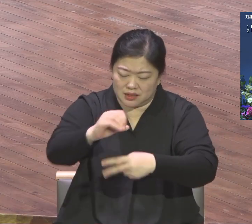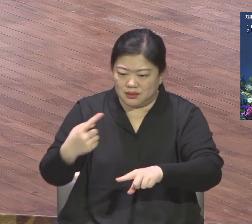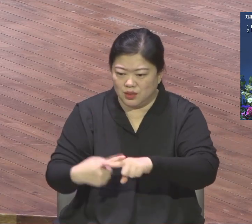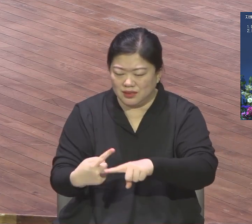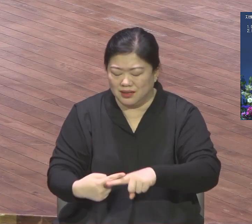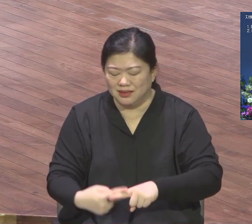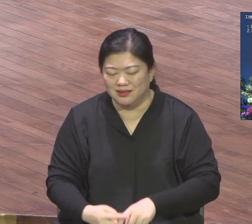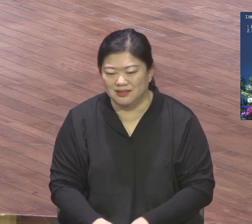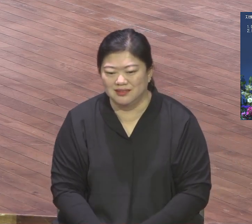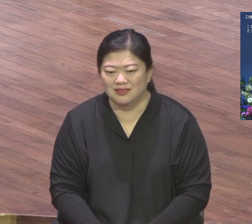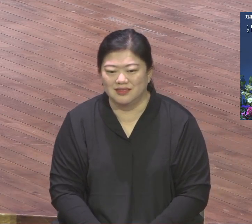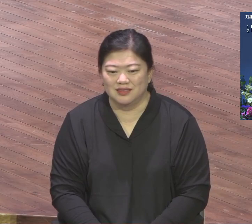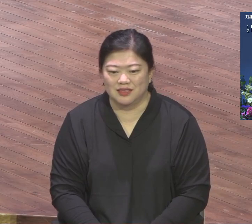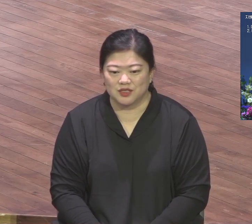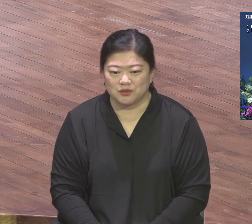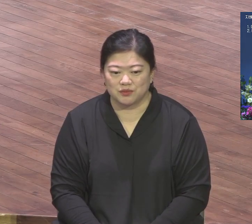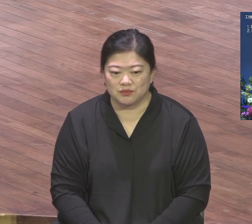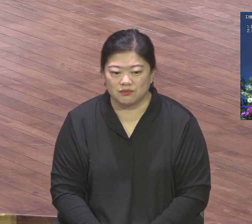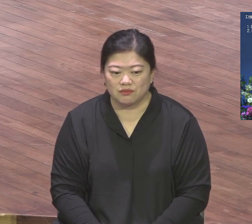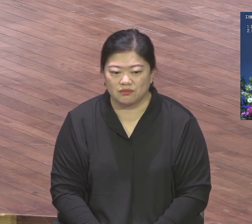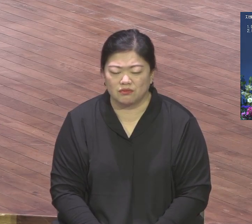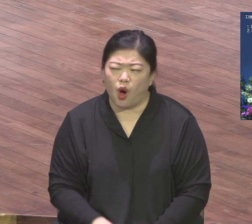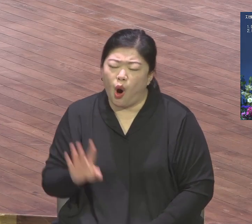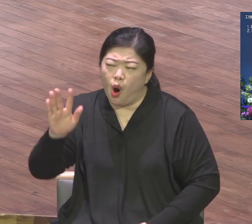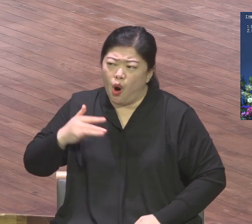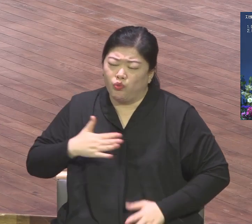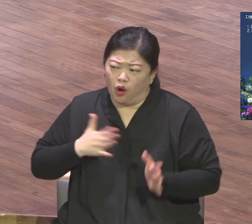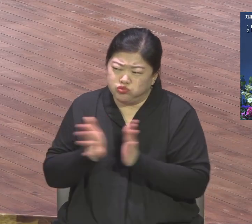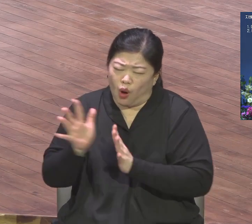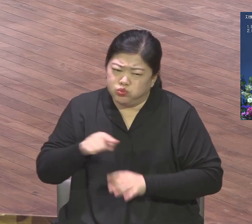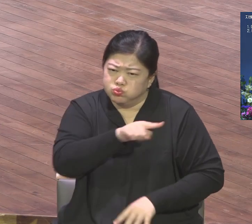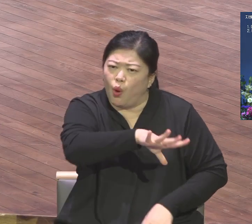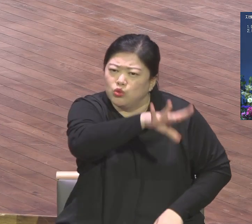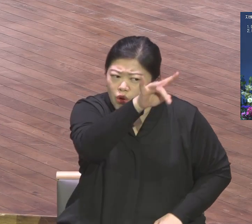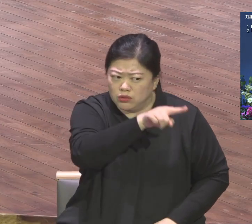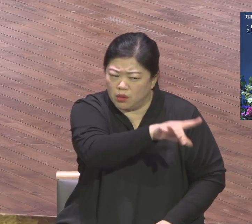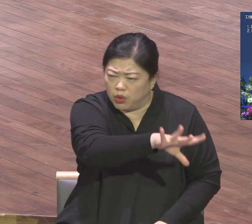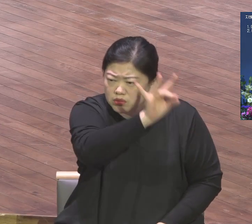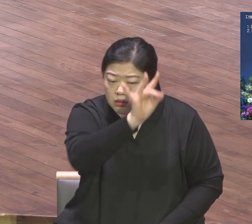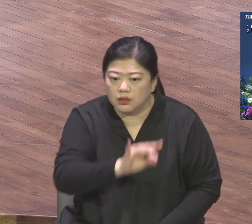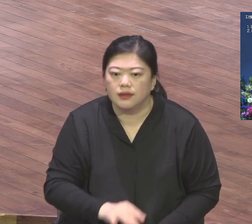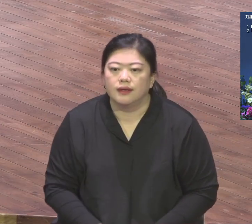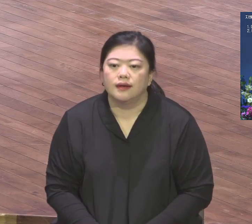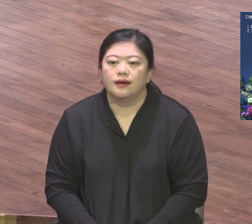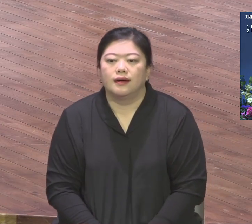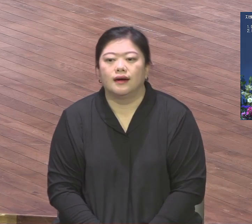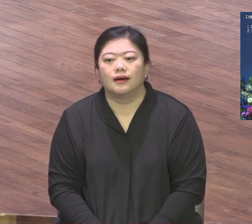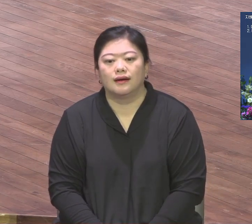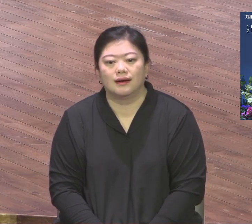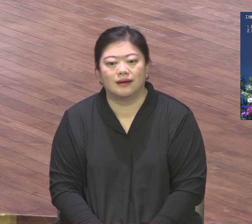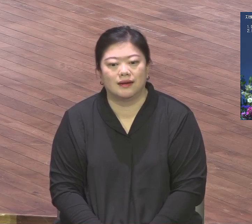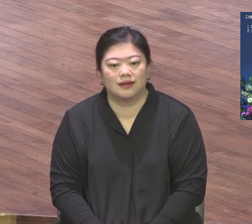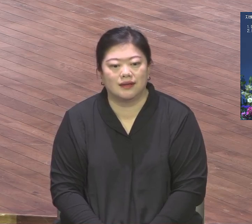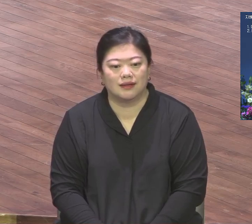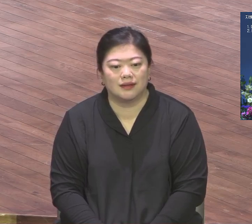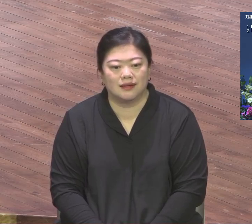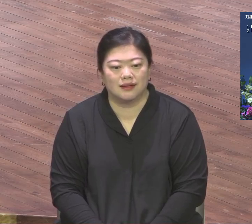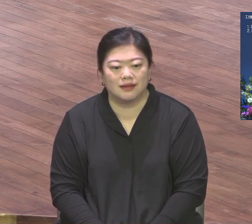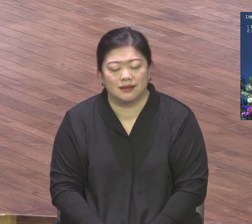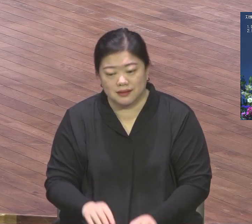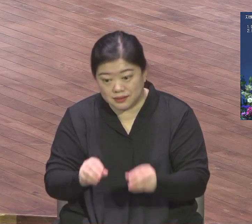거예요. 누가 그래가지고 내가 어쩔 수 없이 그래 됐다. 그랬습니까? 그거 다 가짜예요.